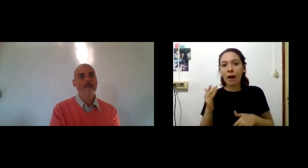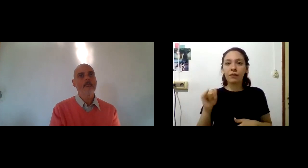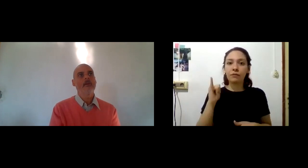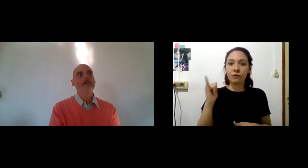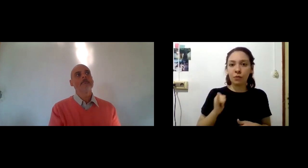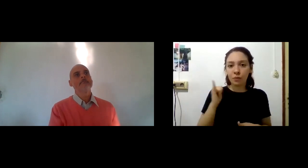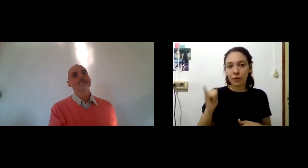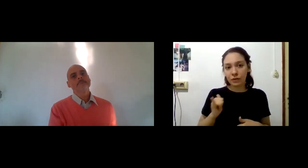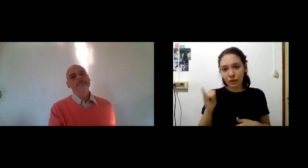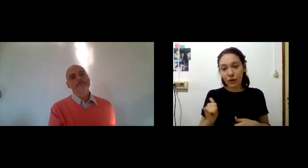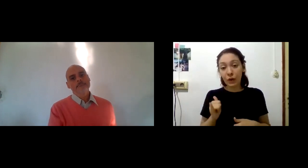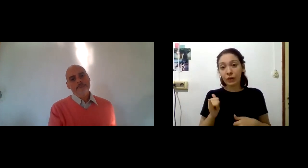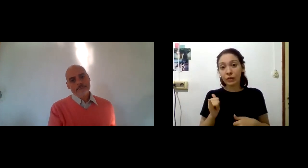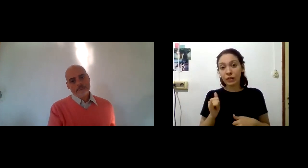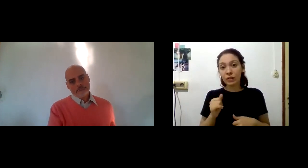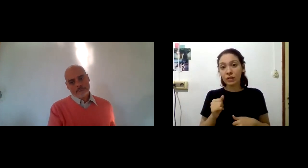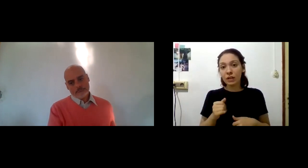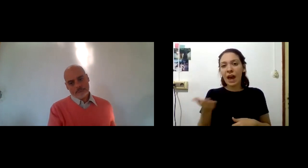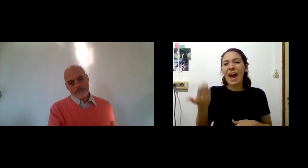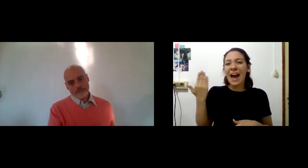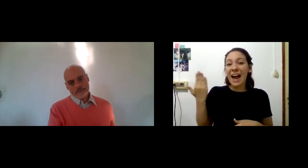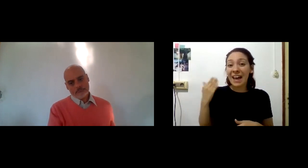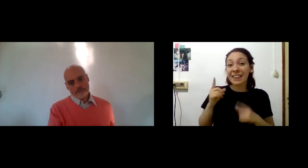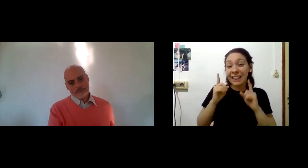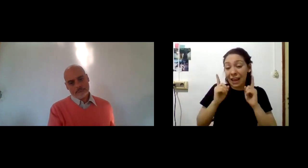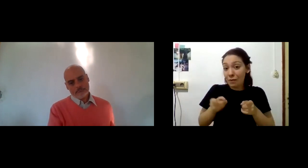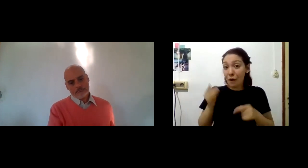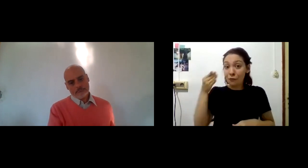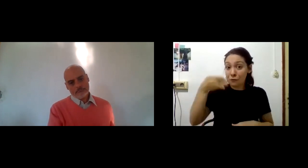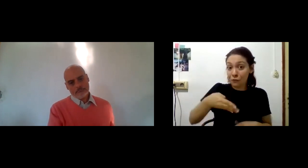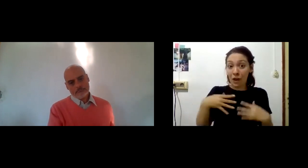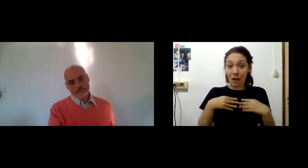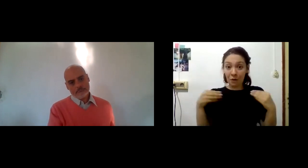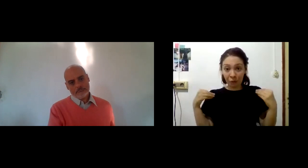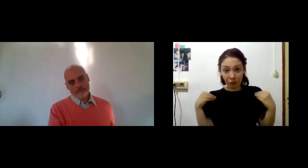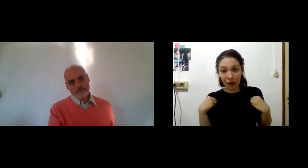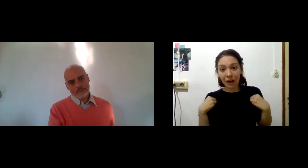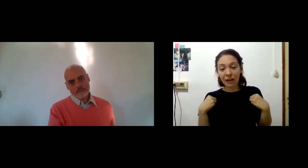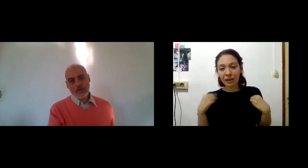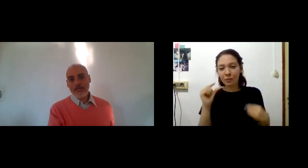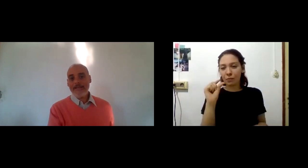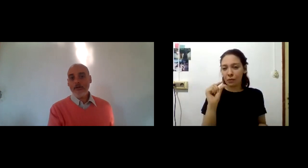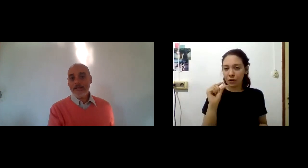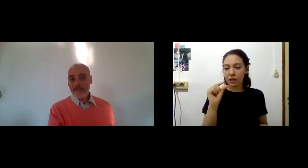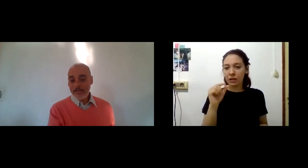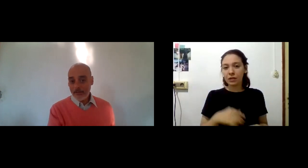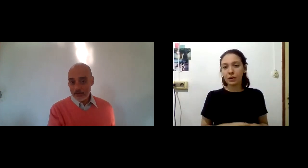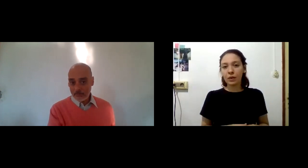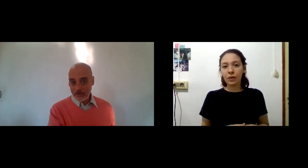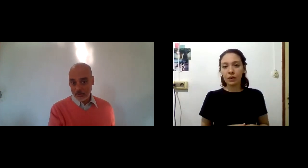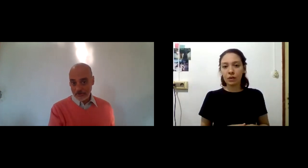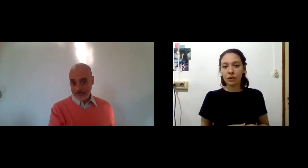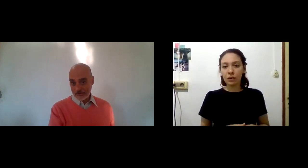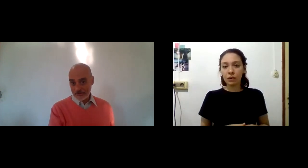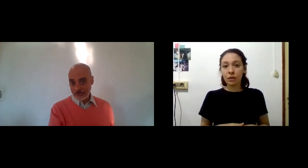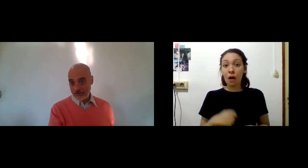escuela, como tú lo comentaste, fue poco, pero fui y bueno. Bueno, las que no recibieron